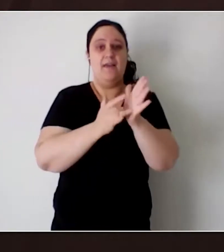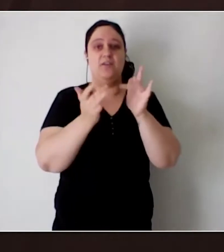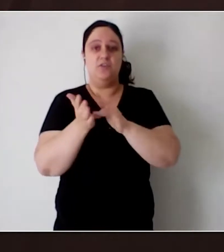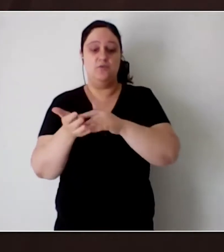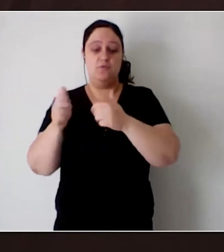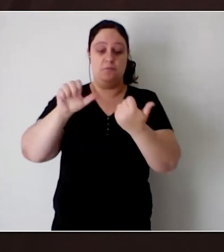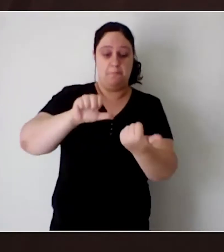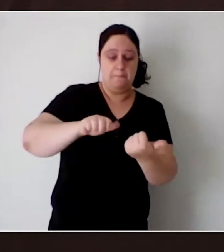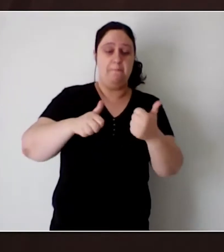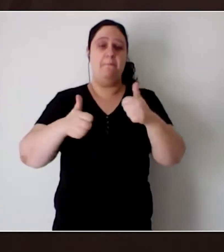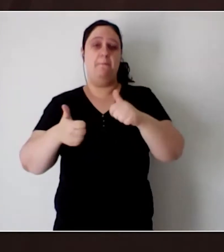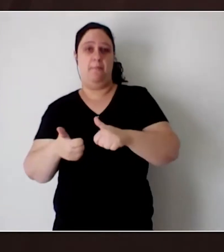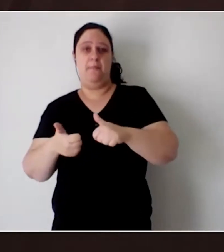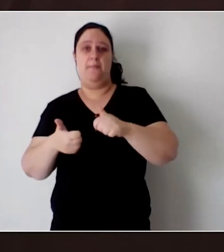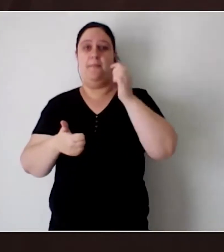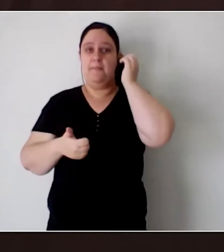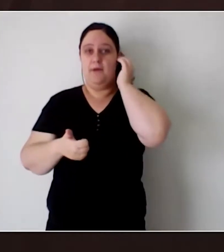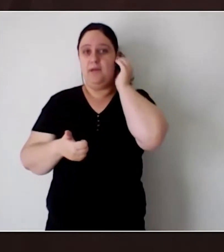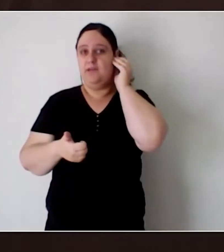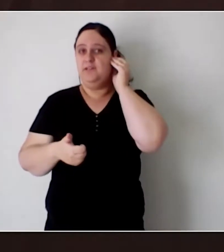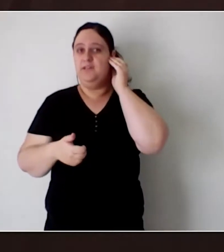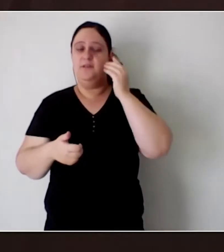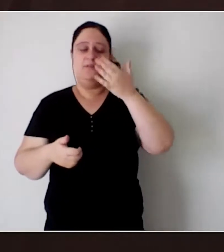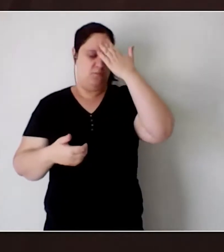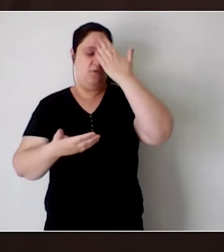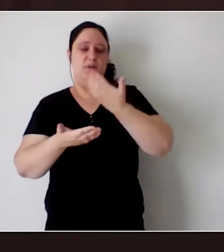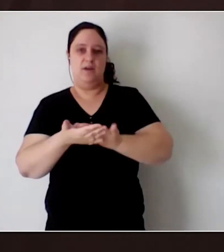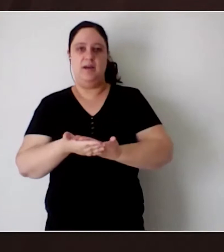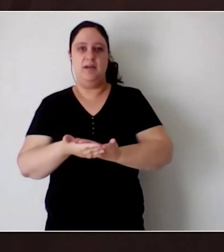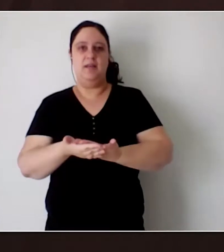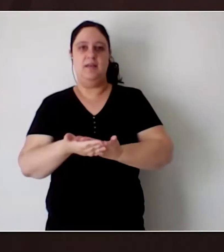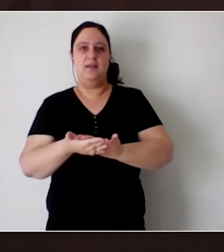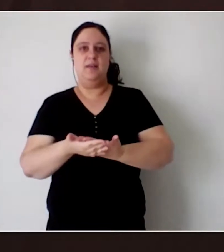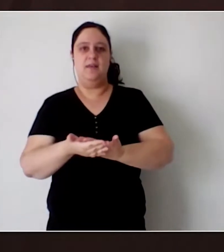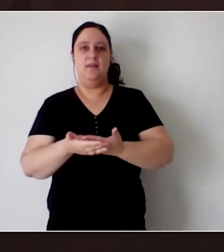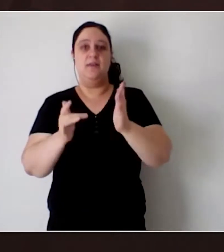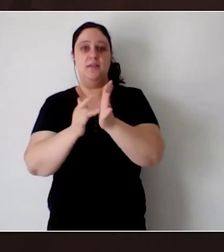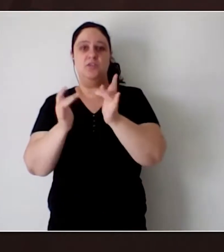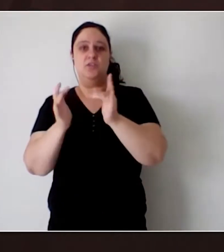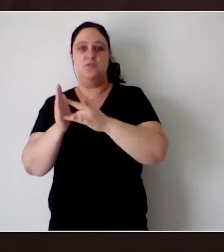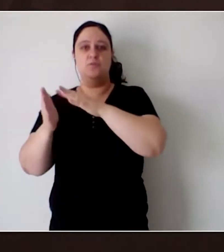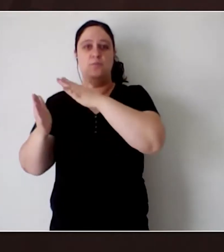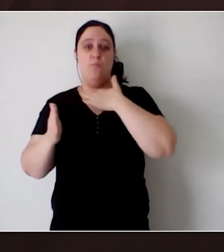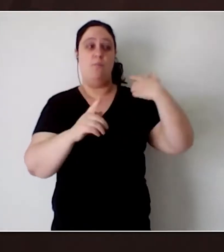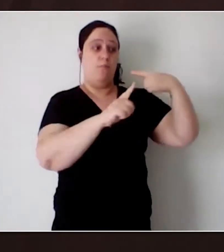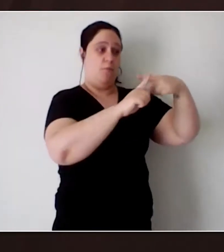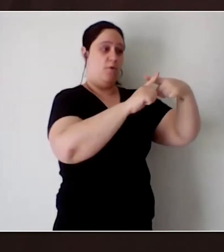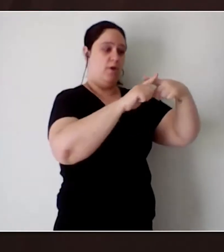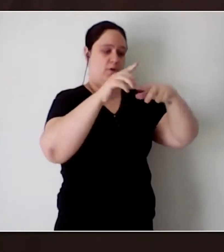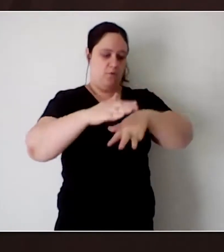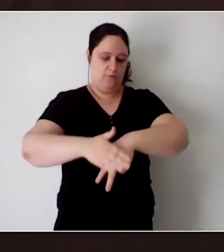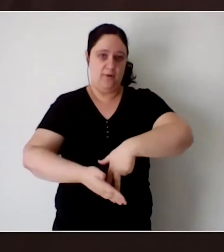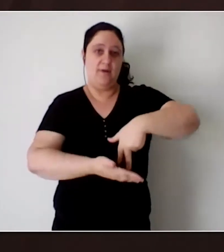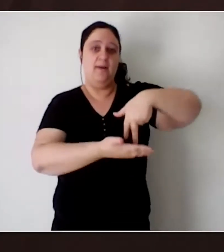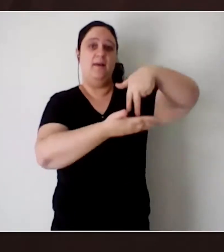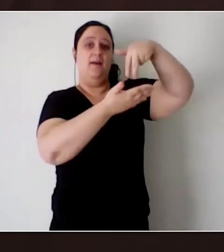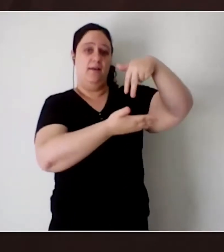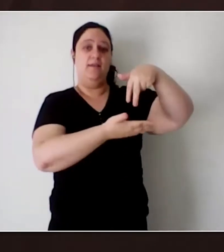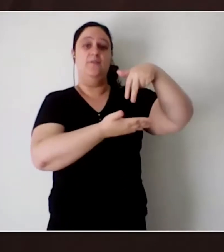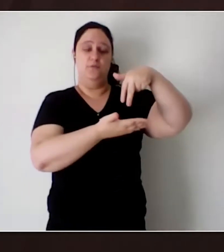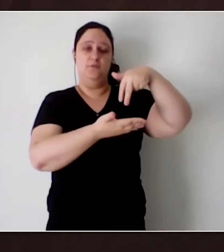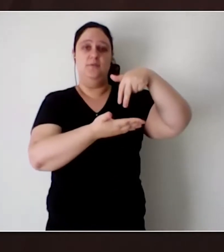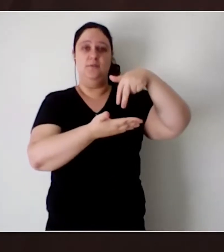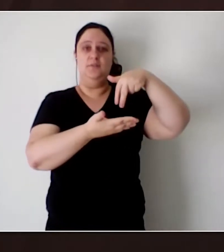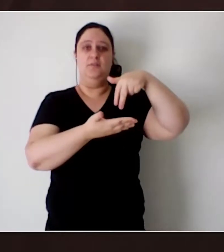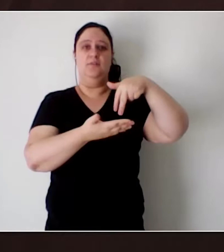mortos, e crer em Jesus Cristo, que com seu sangue precioso, Deus o redimiu de volta para Deus, para sermos